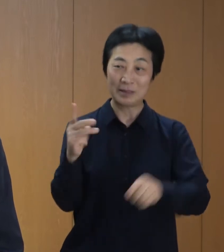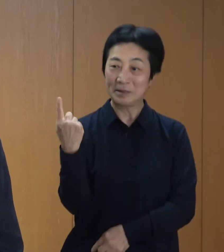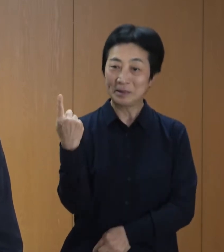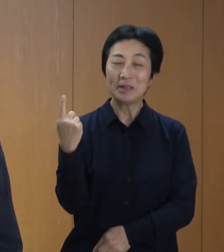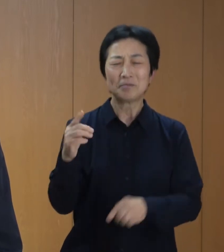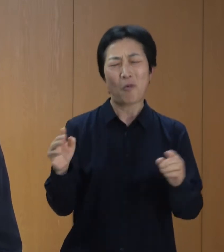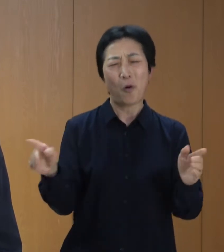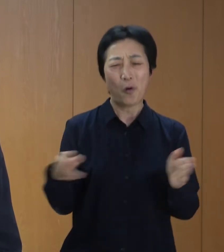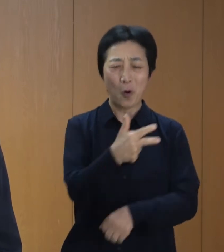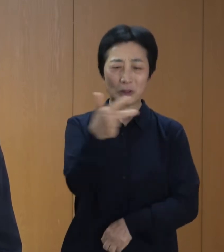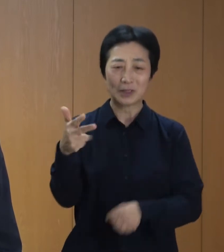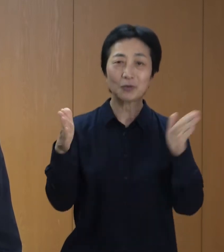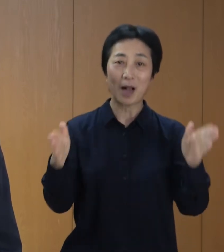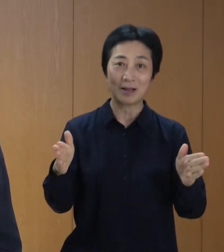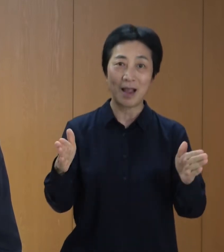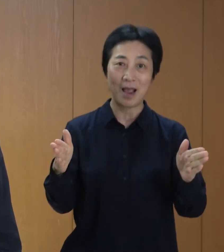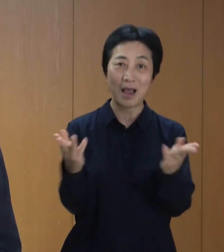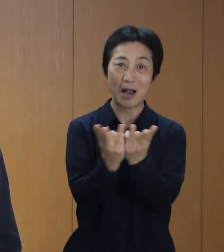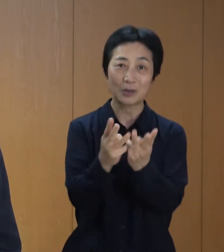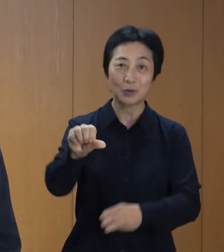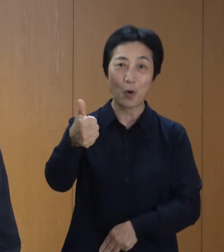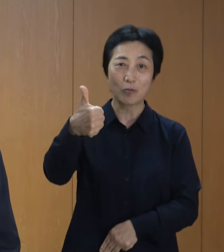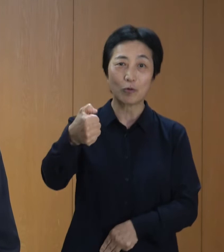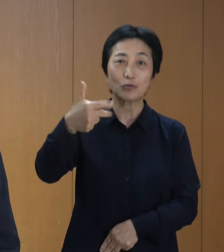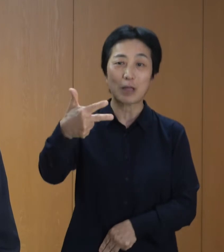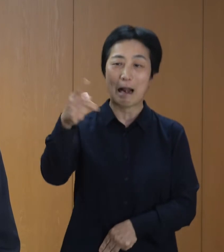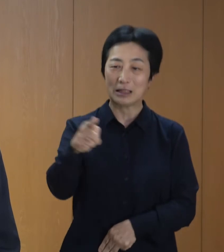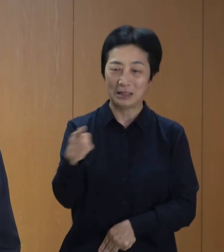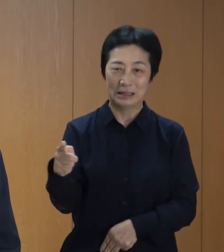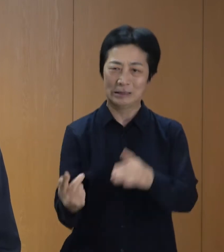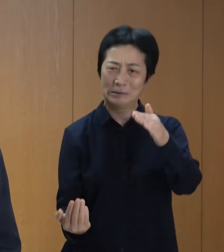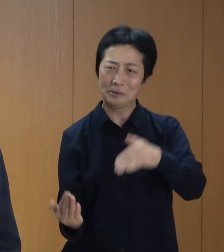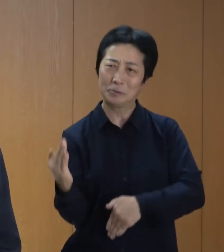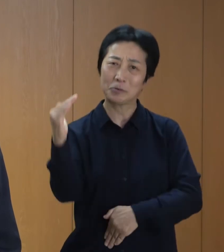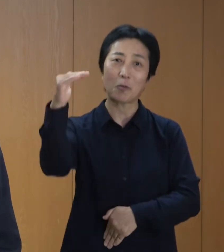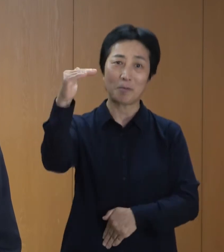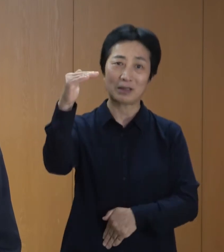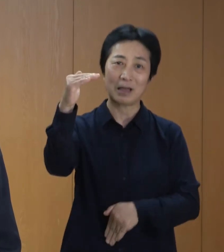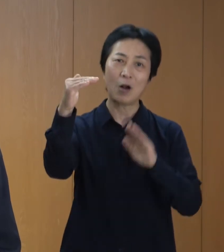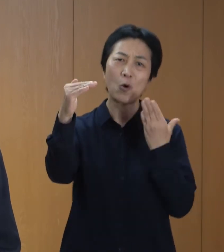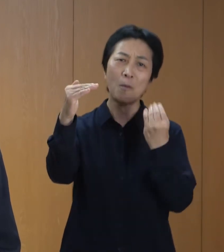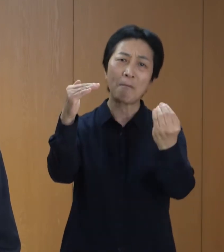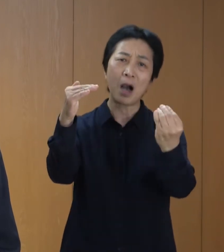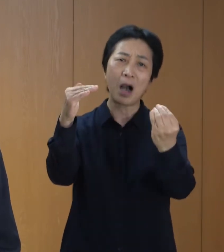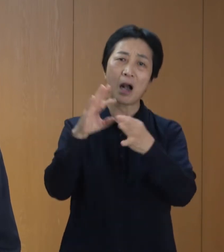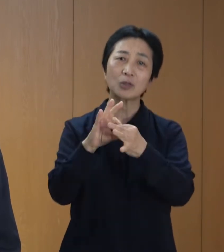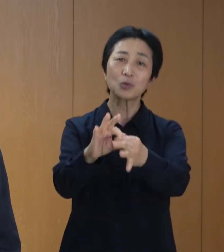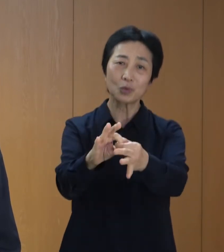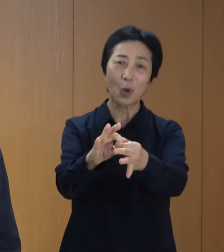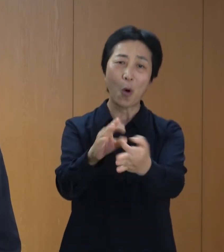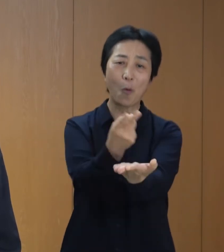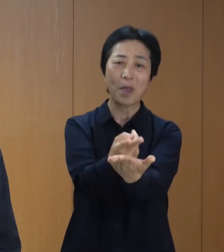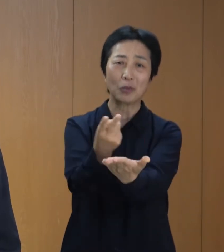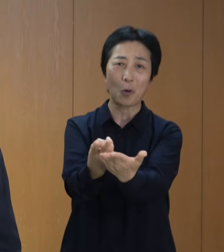1週間で557人に上っています。このままの状態が続きますと病床の逼迫を招くことに